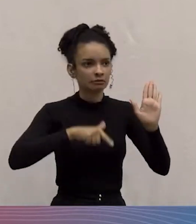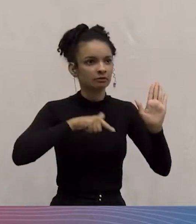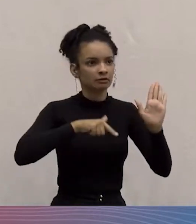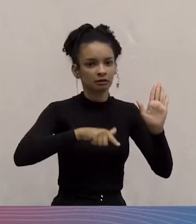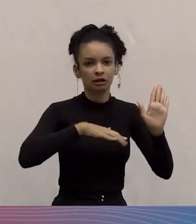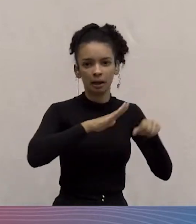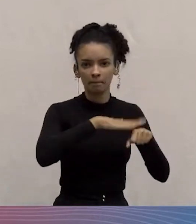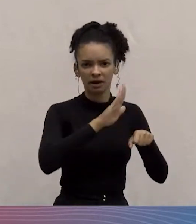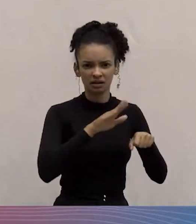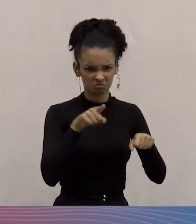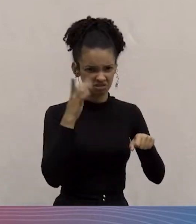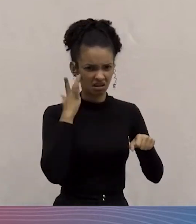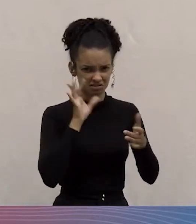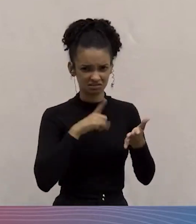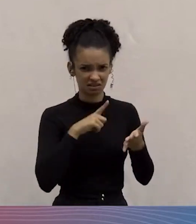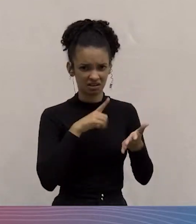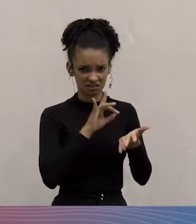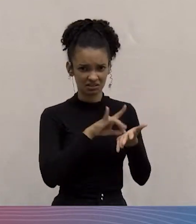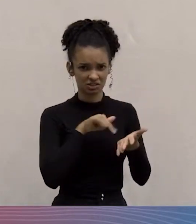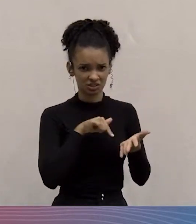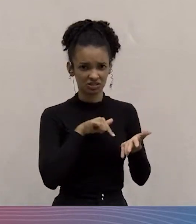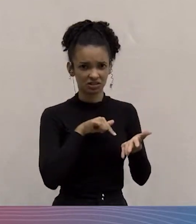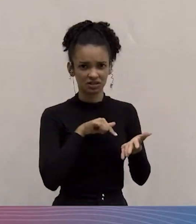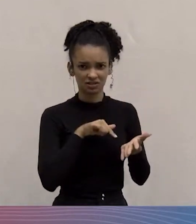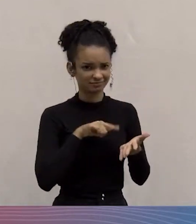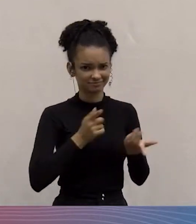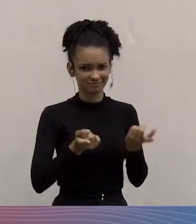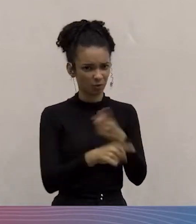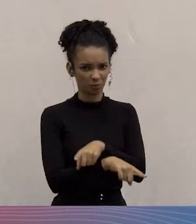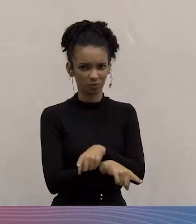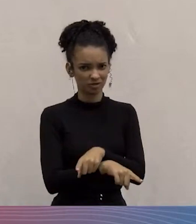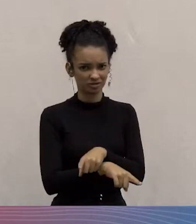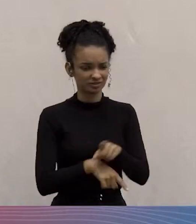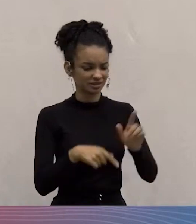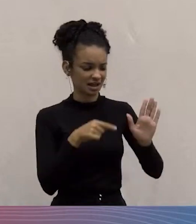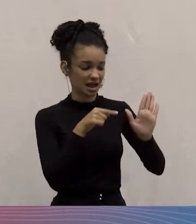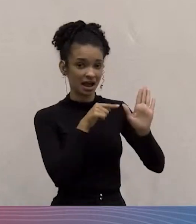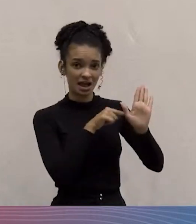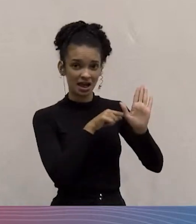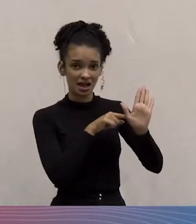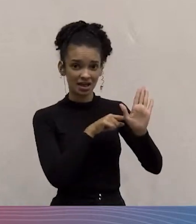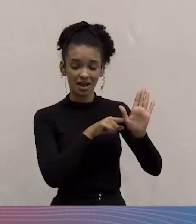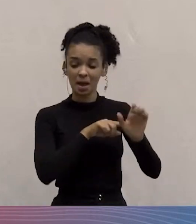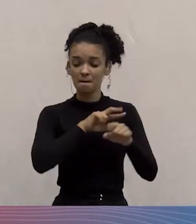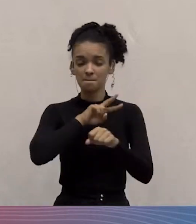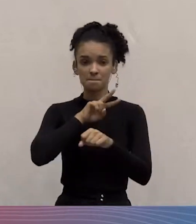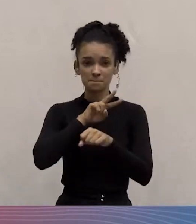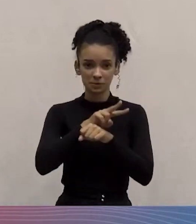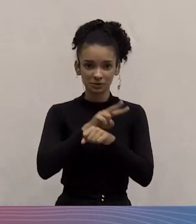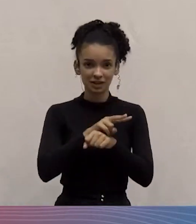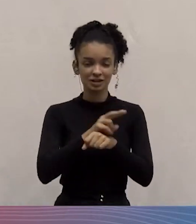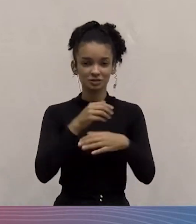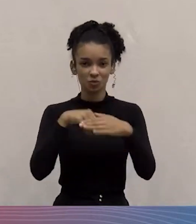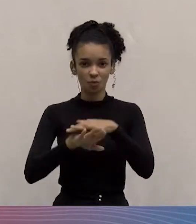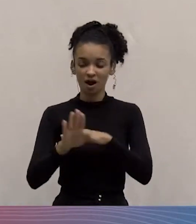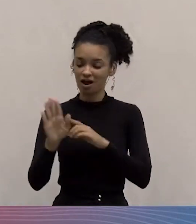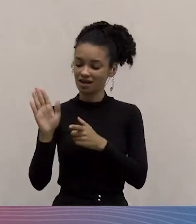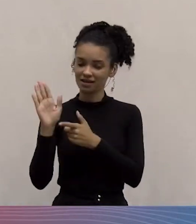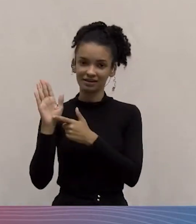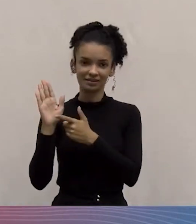Você acha que existe isso? Não. Pelo contrário, a minha mão esquerda protege, guarda, ajuda a mão direita.